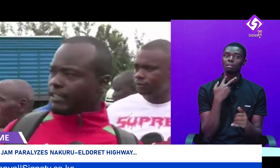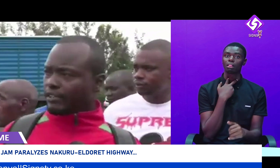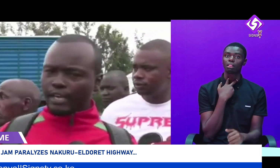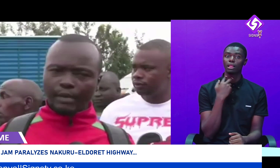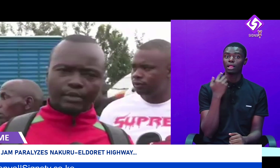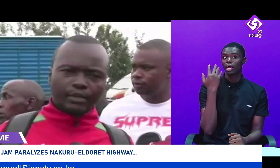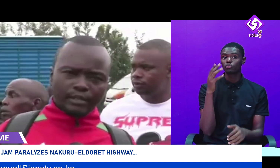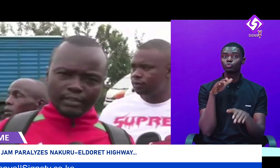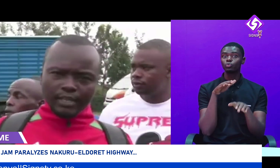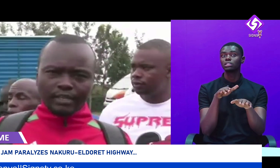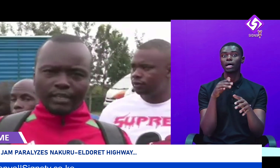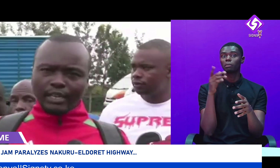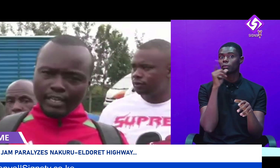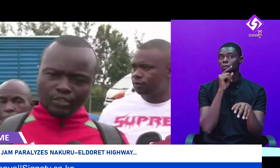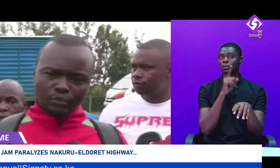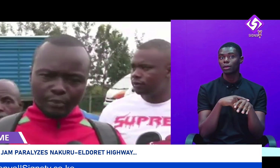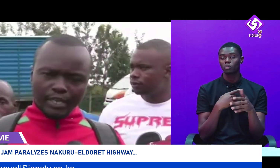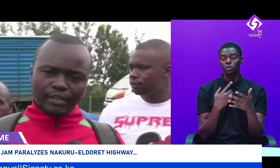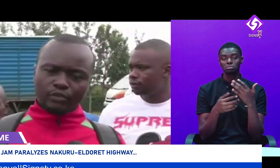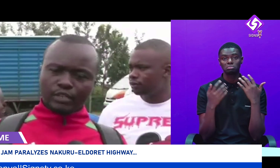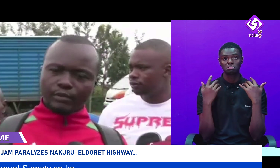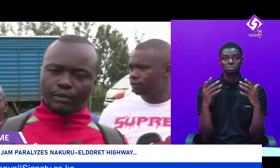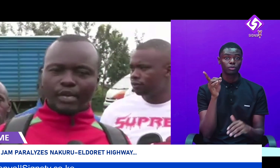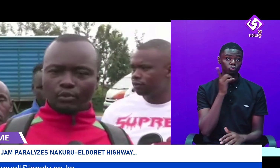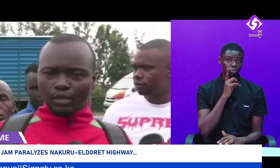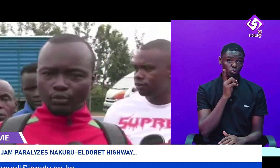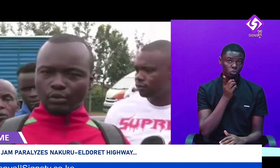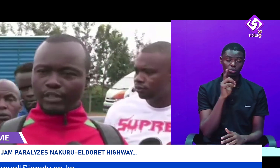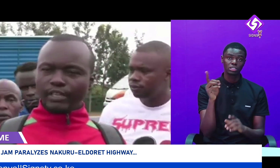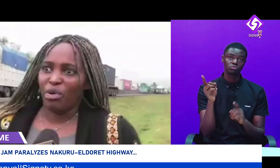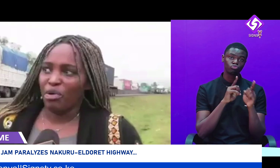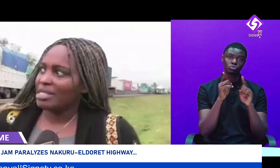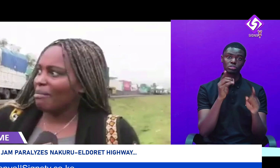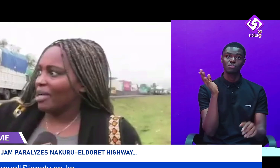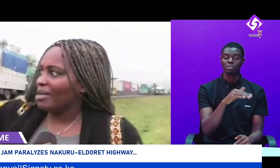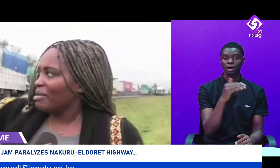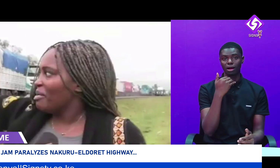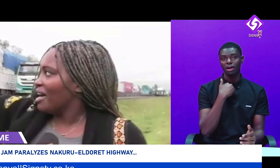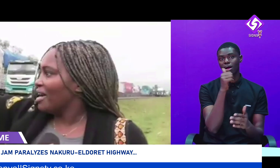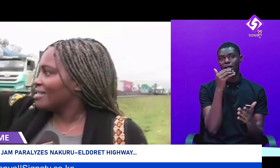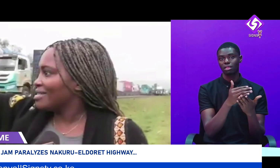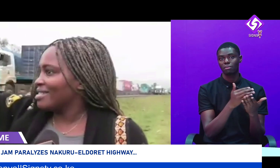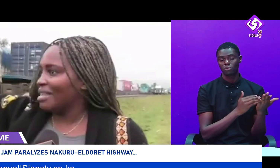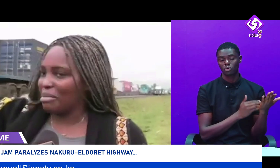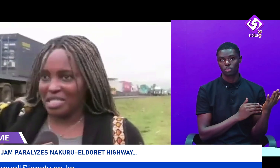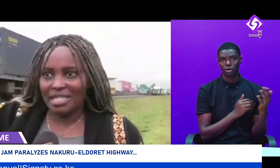saa ngapi. Sasa na kesho pia inafaa to travel back tuko na shughuli zingine. We went somewhere, I don't know where, in the